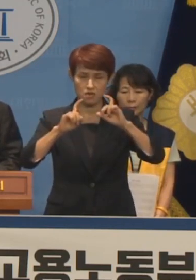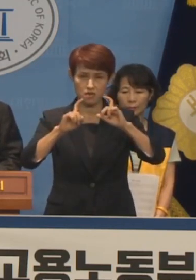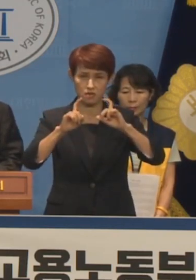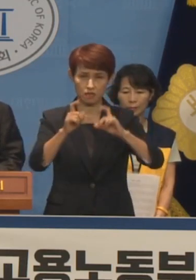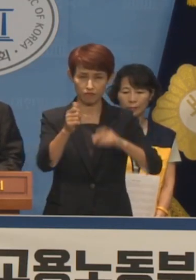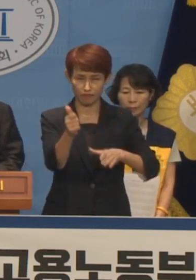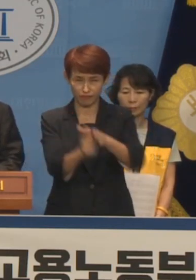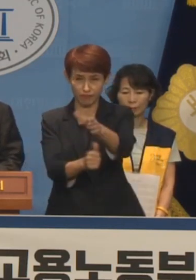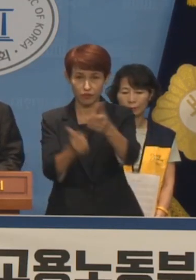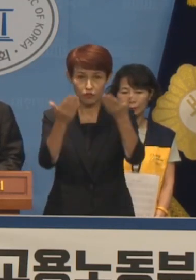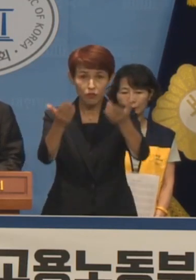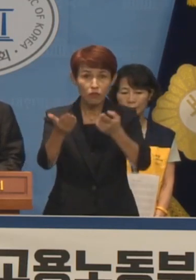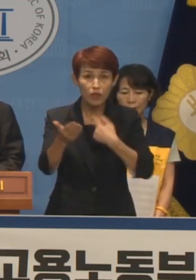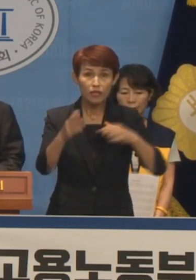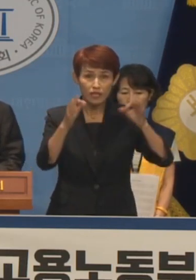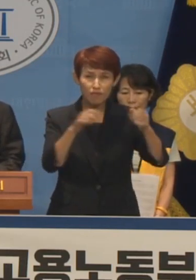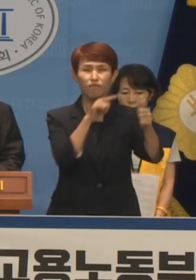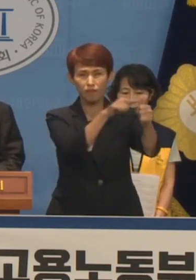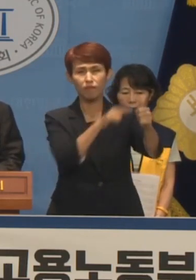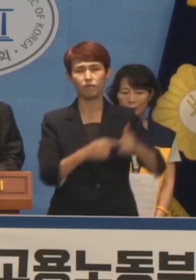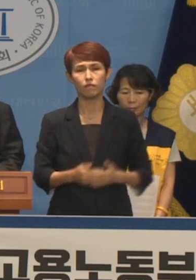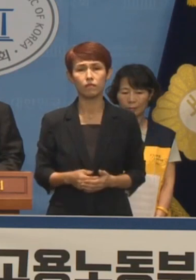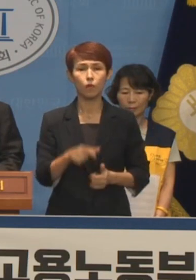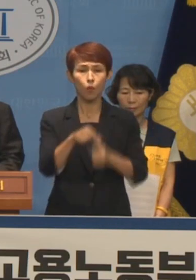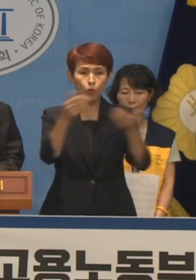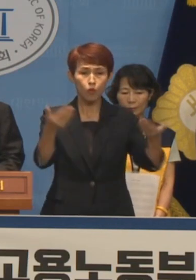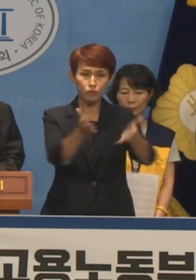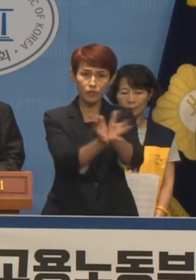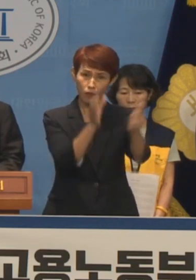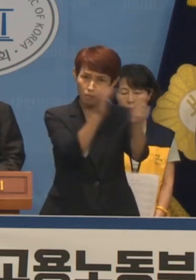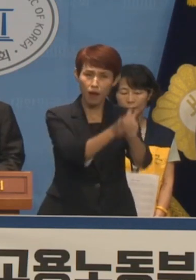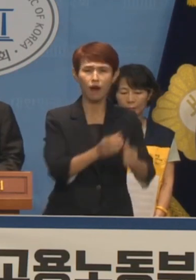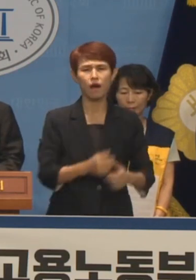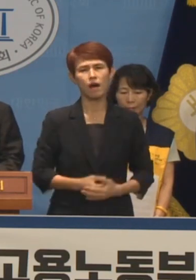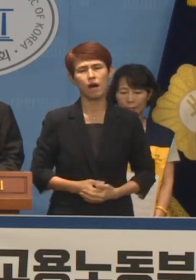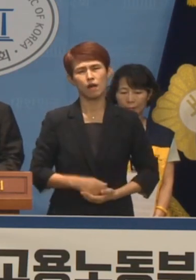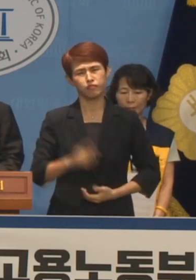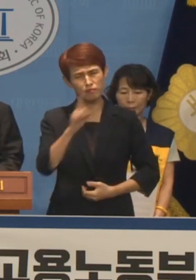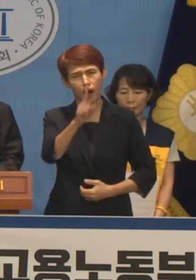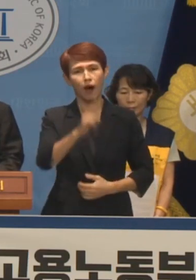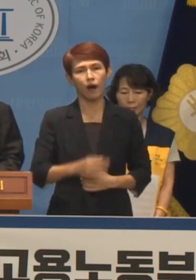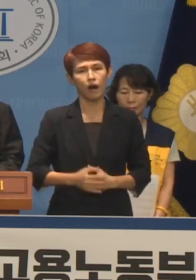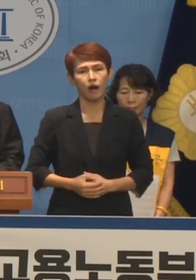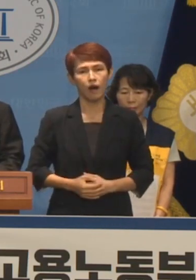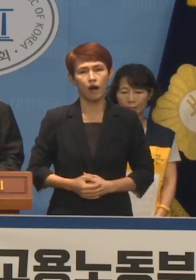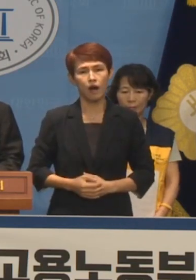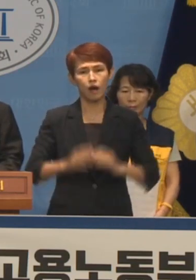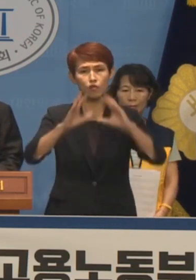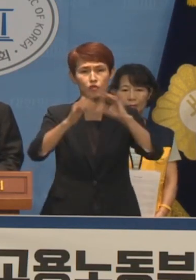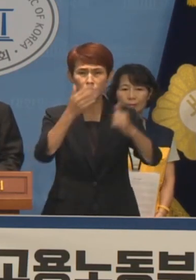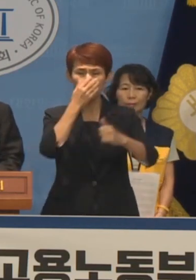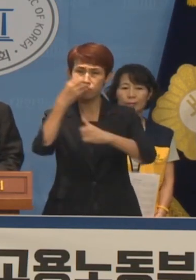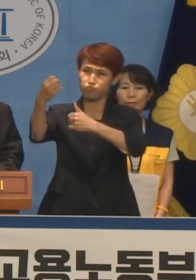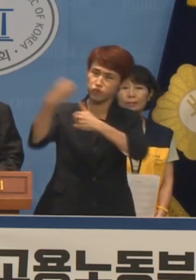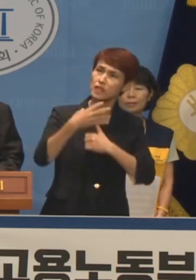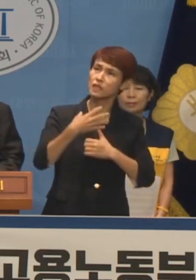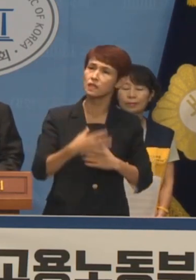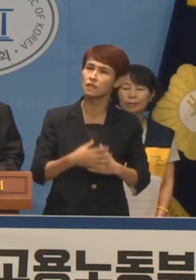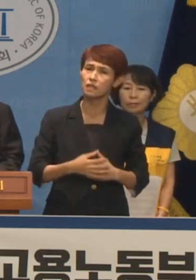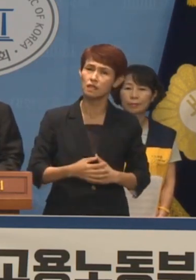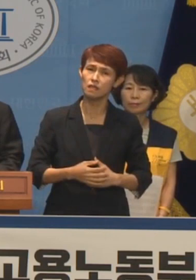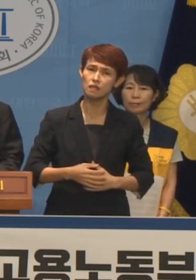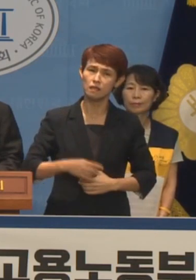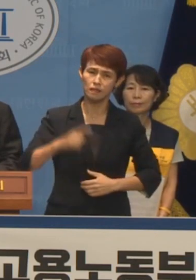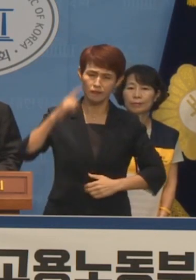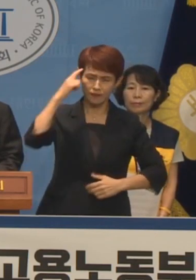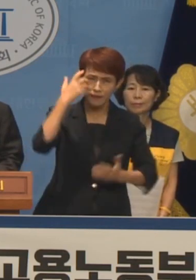유발해온 그 김문수랍니다. 고작 김문수라니요. 국민을 무시해도 이렇게 대놓고 무시할 수